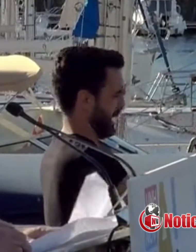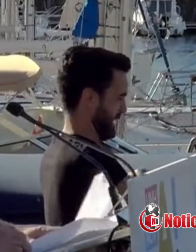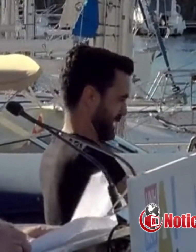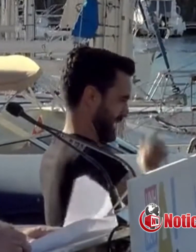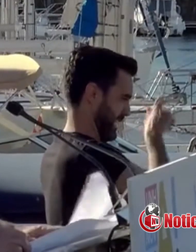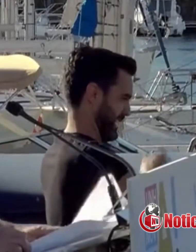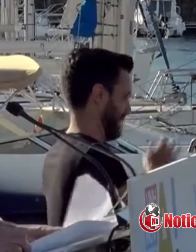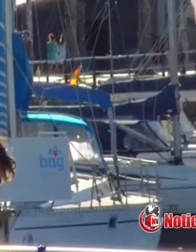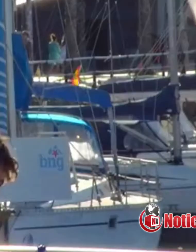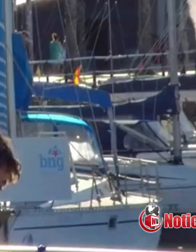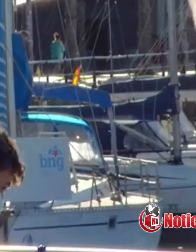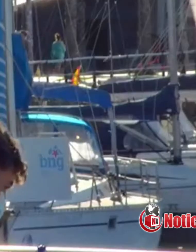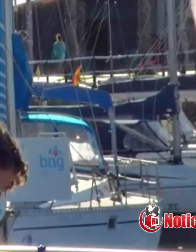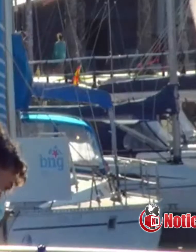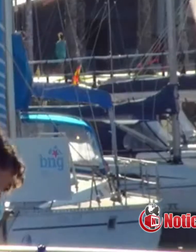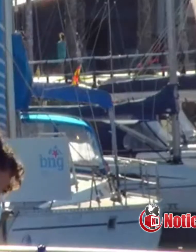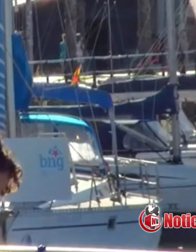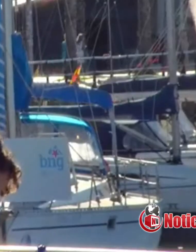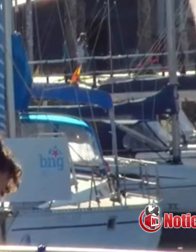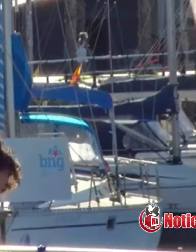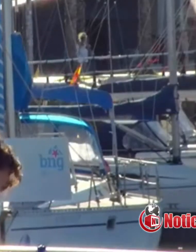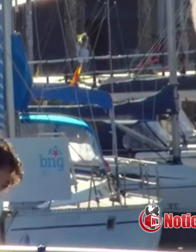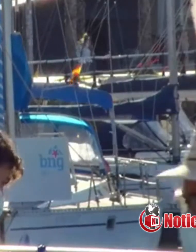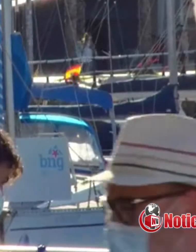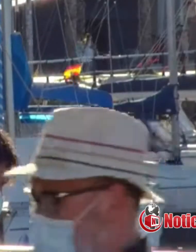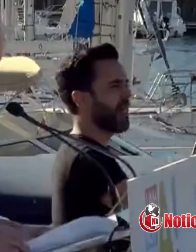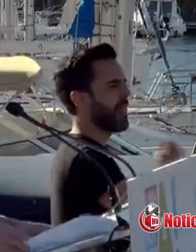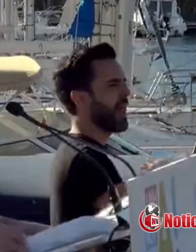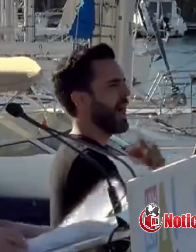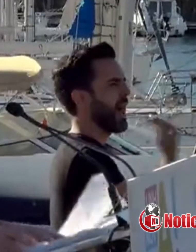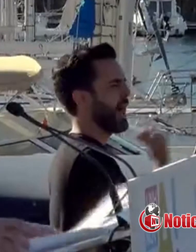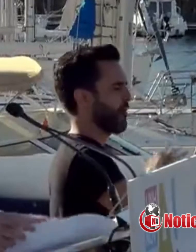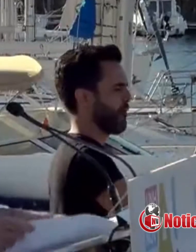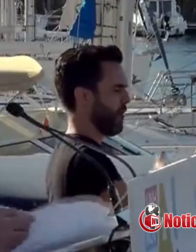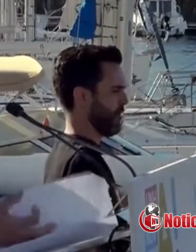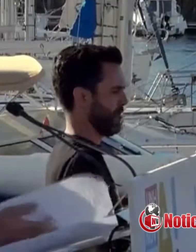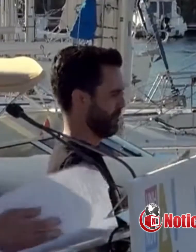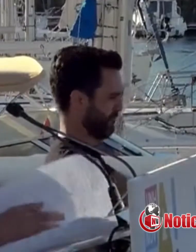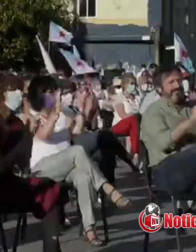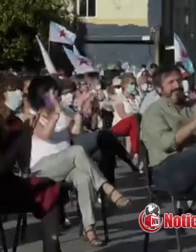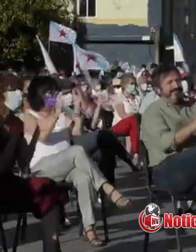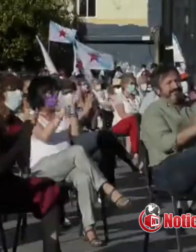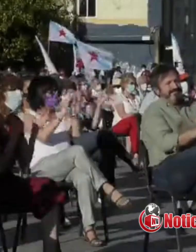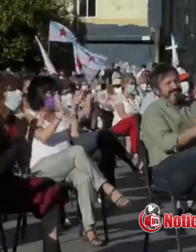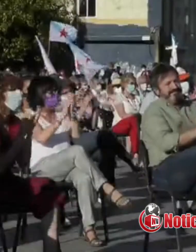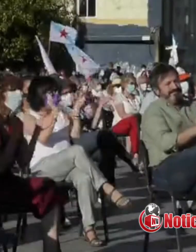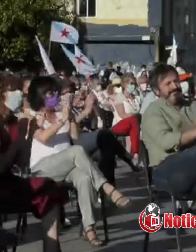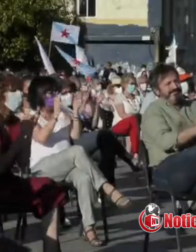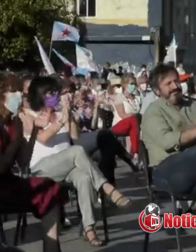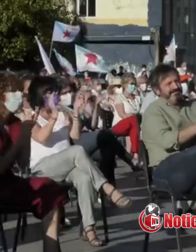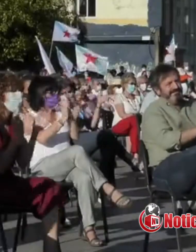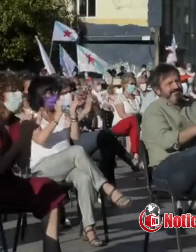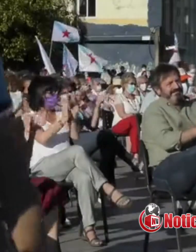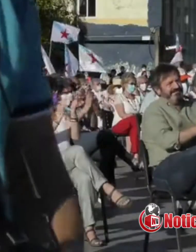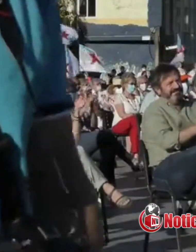para empezar a facer algo por Alcoa, por exemplo, nacionalizala, que é o que se necesita.